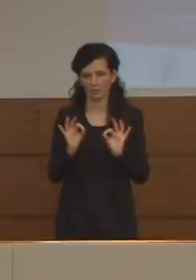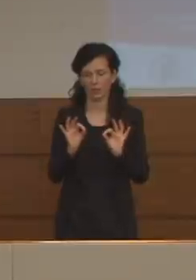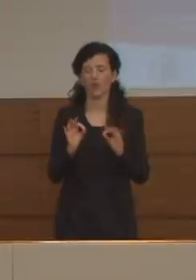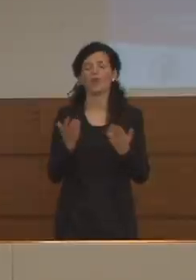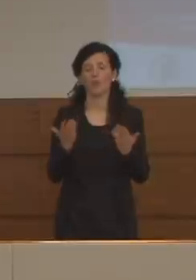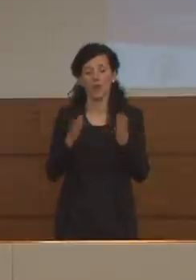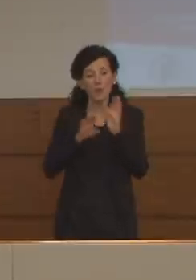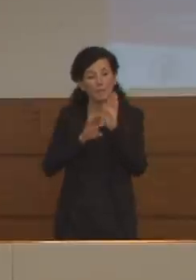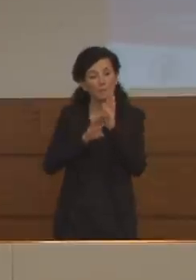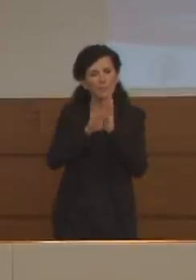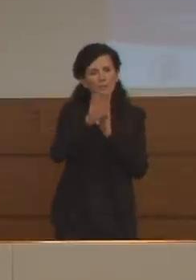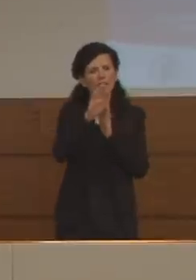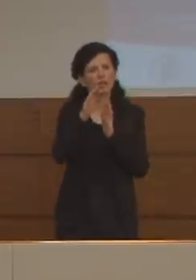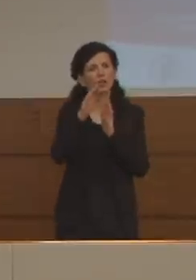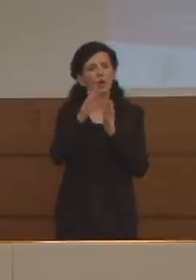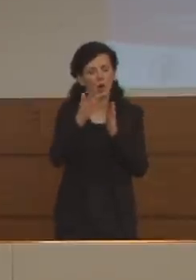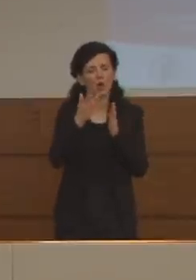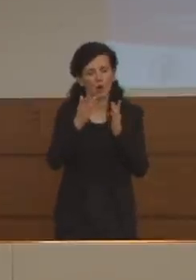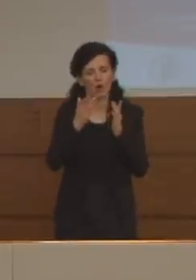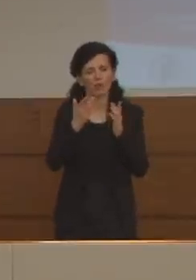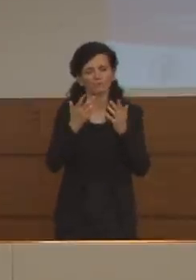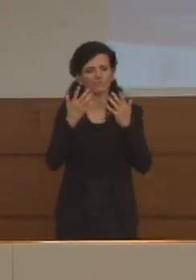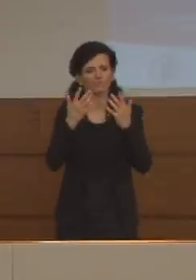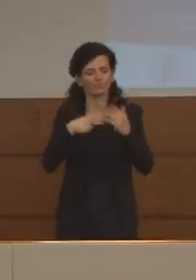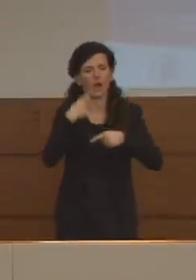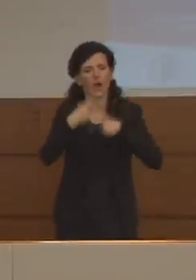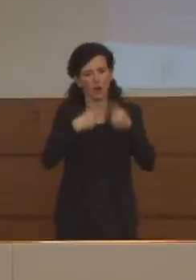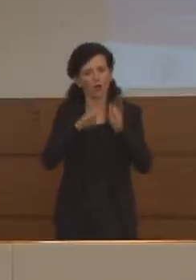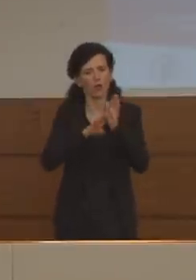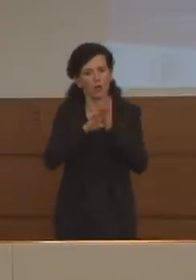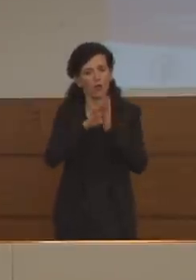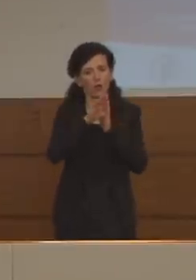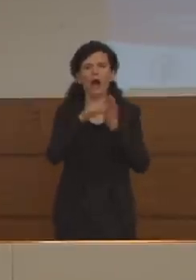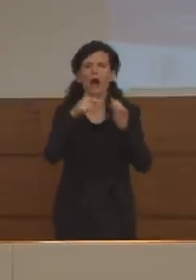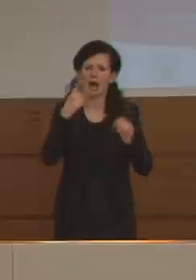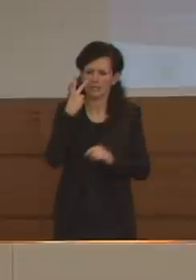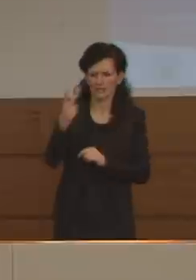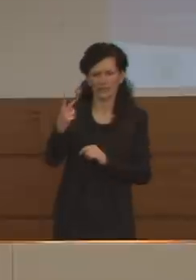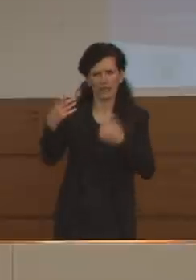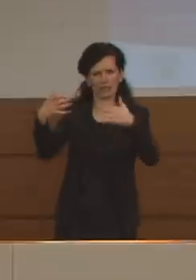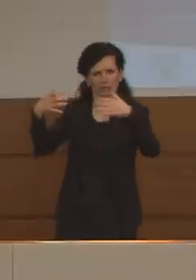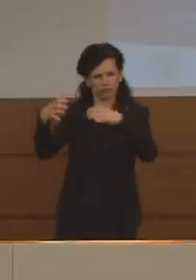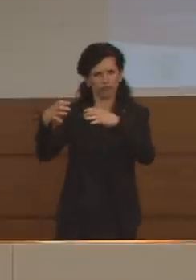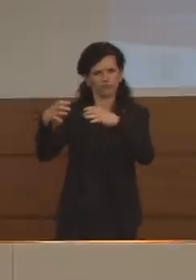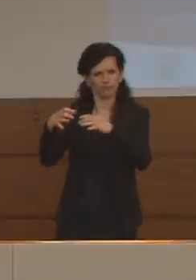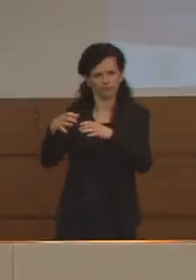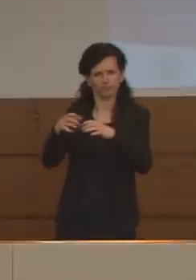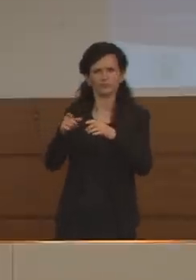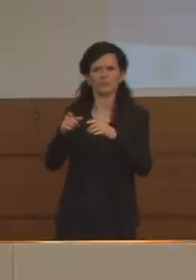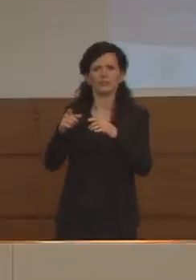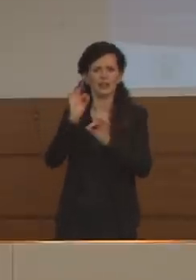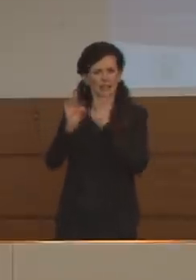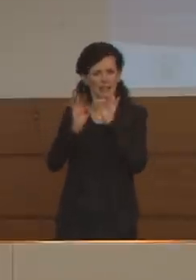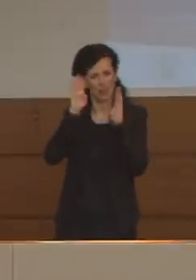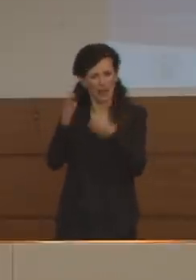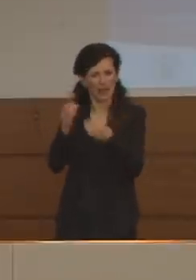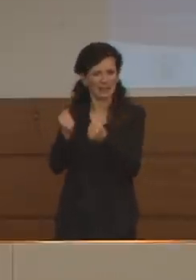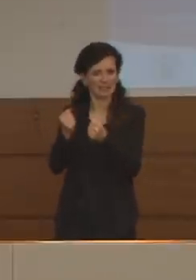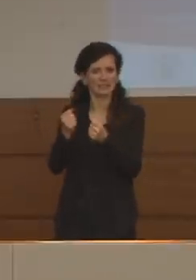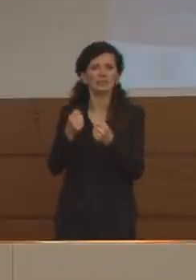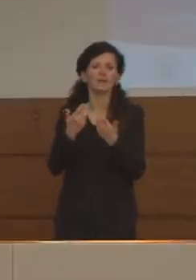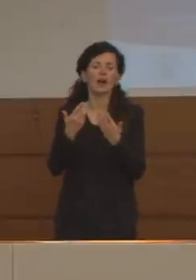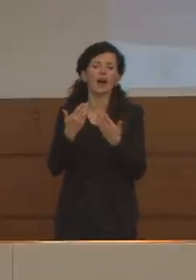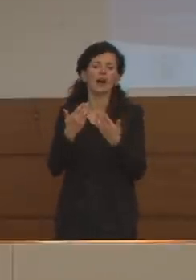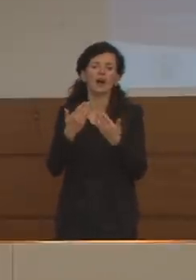visto anche se ora c'è una tendenza in calo è frutto di ciò che è stato nelle precedenti tre settimane